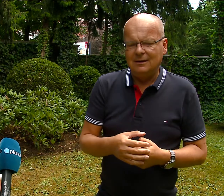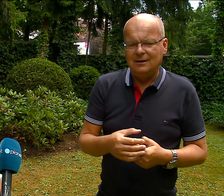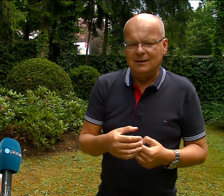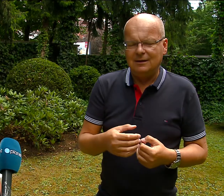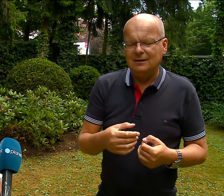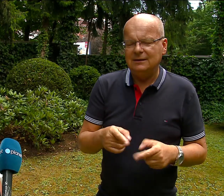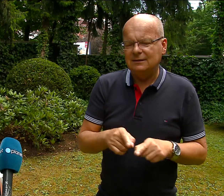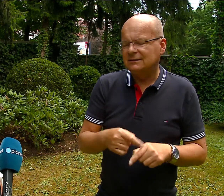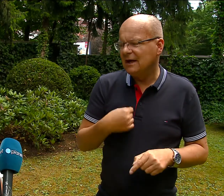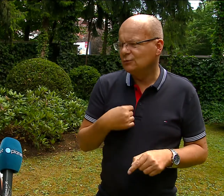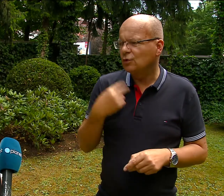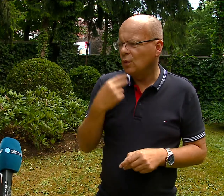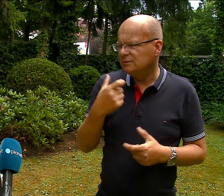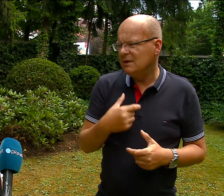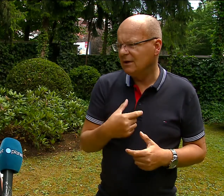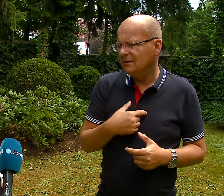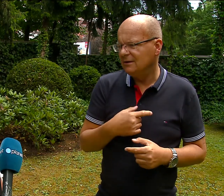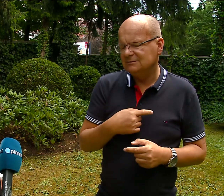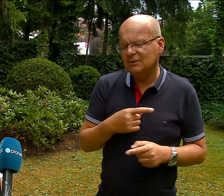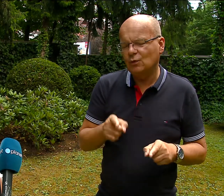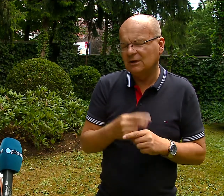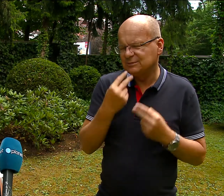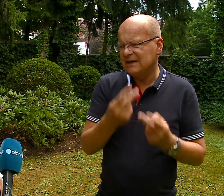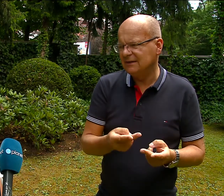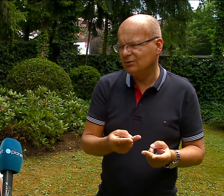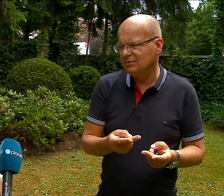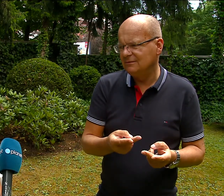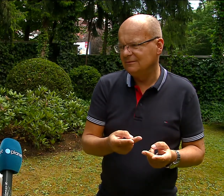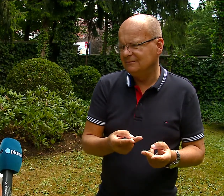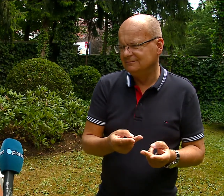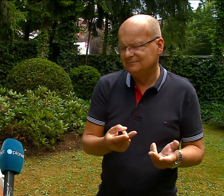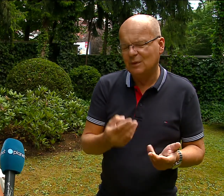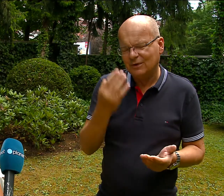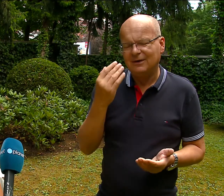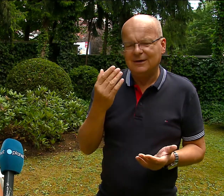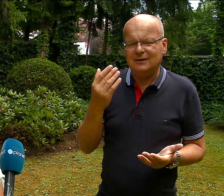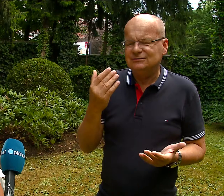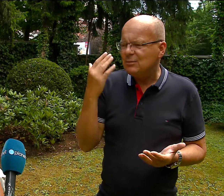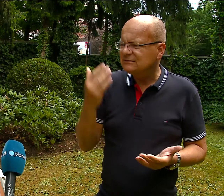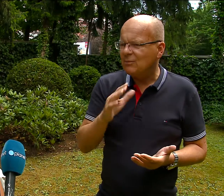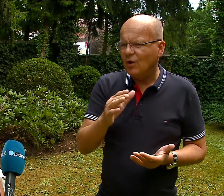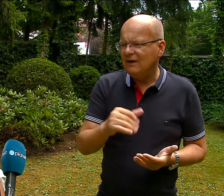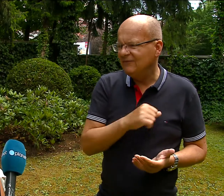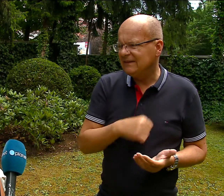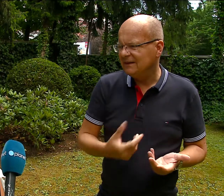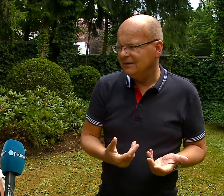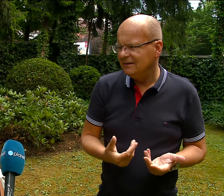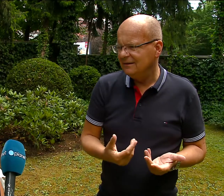organizacije pomoč za gluhe. Jaz kot gluha oseba sem takoj videl,